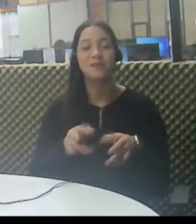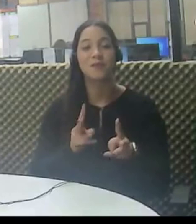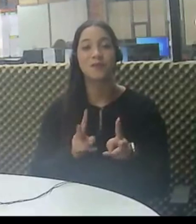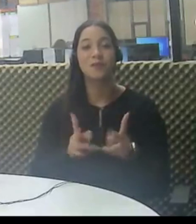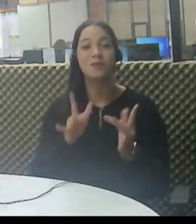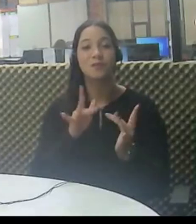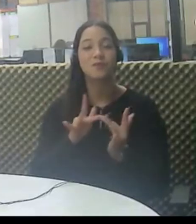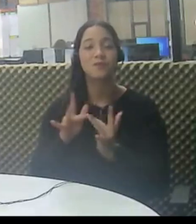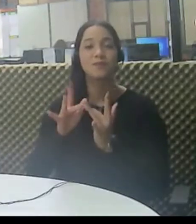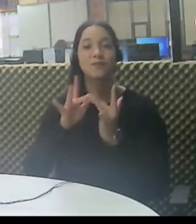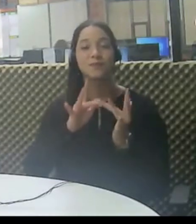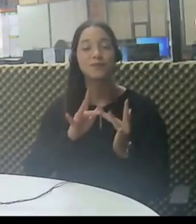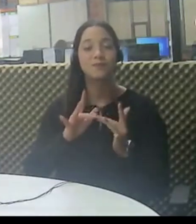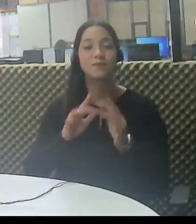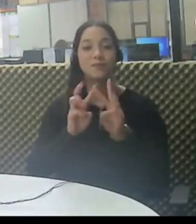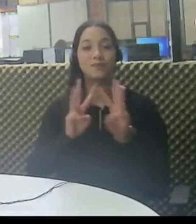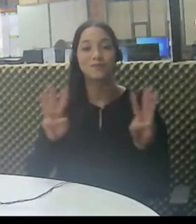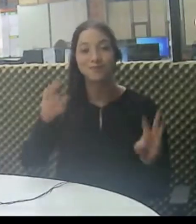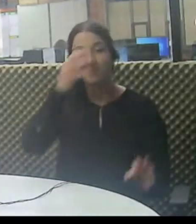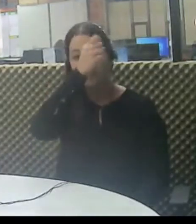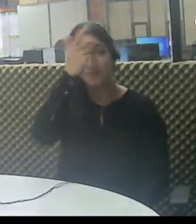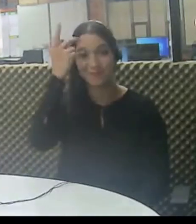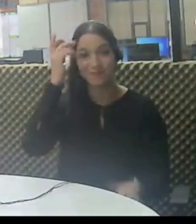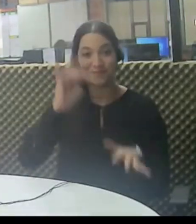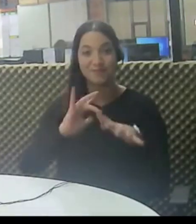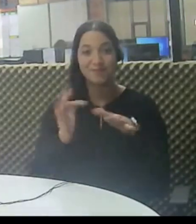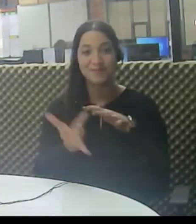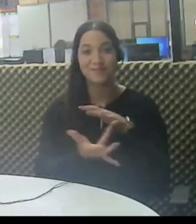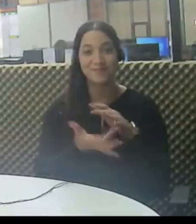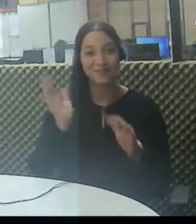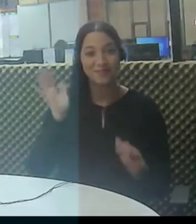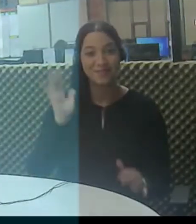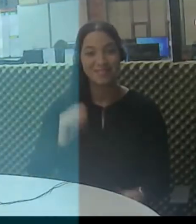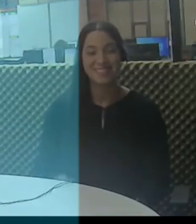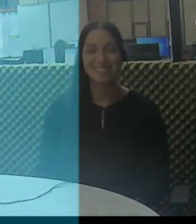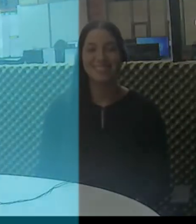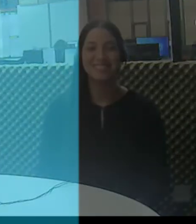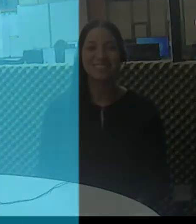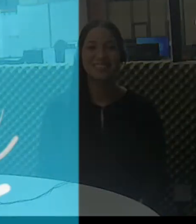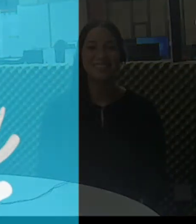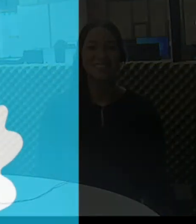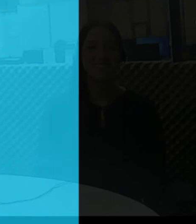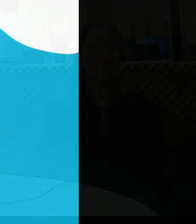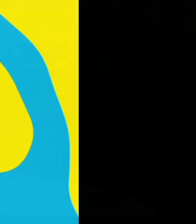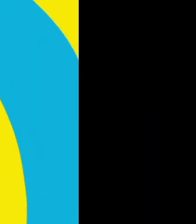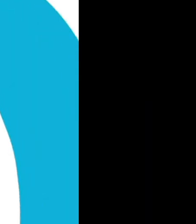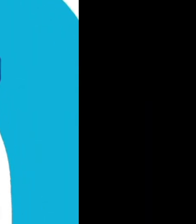Continue conosco no portal da Prefeitura e nas redes sociais.